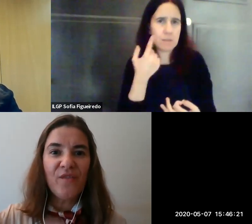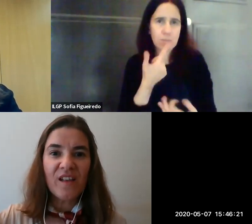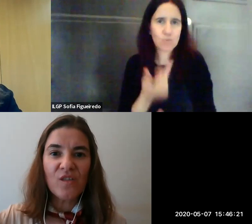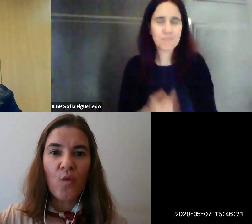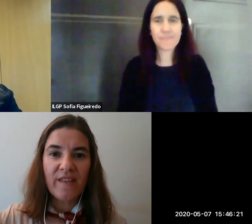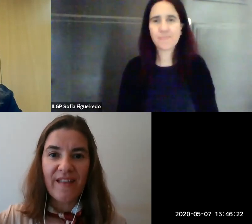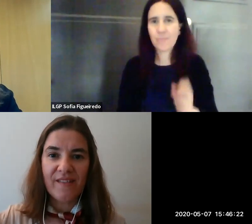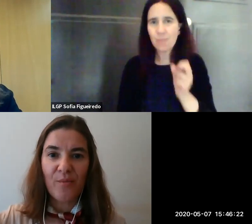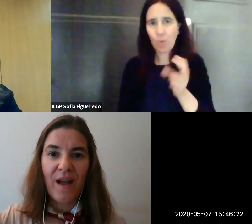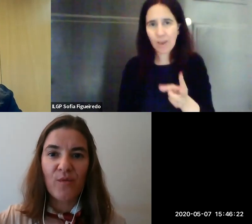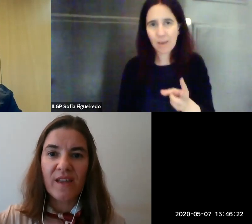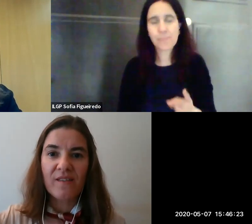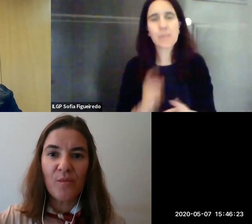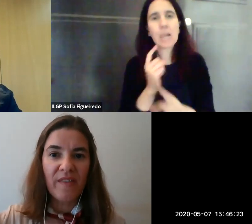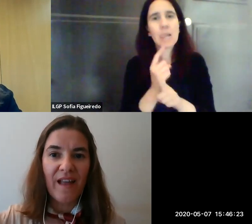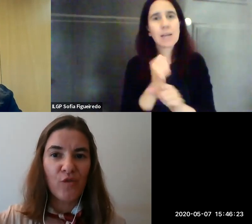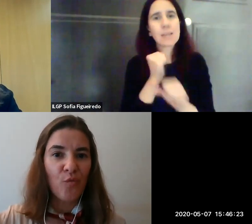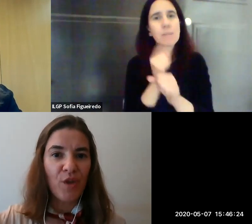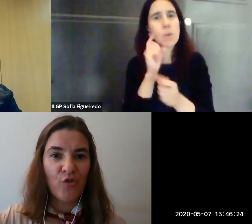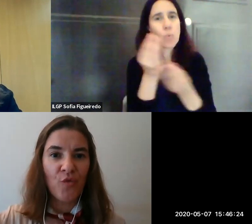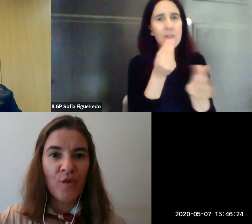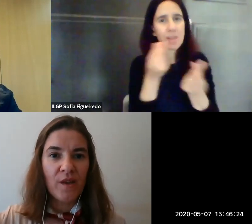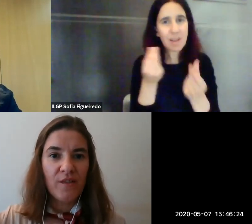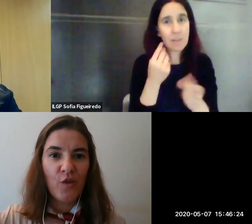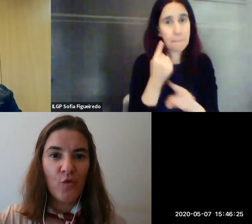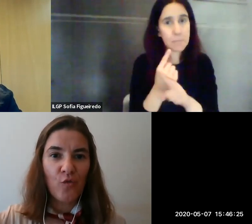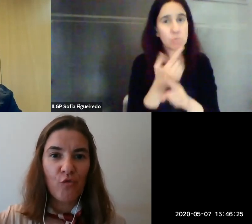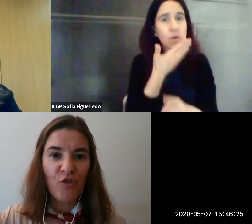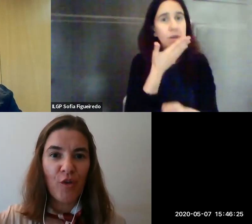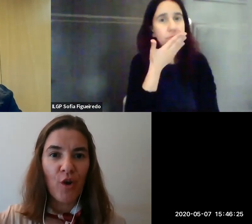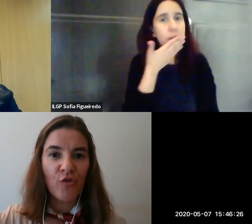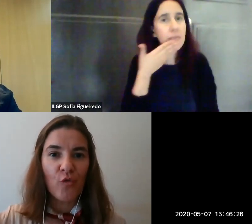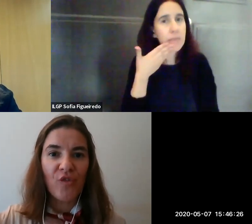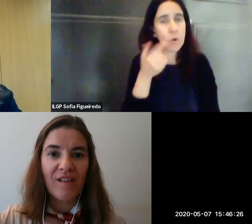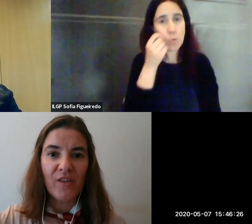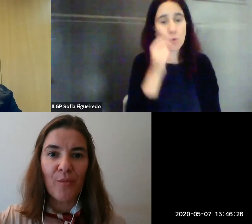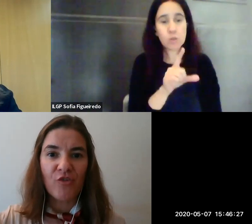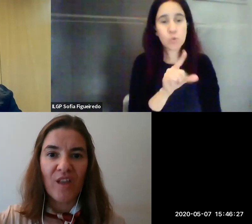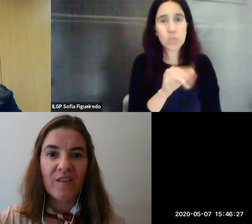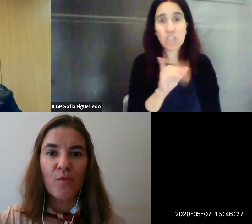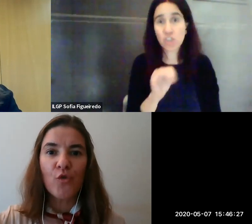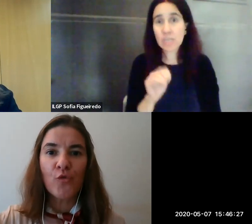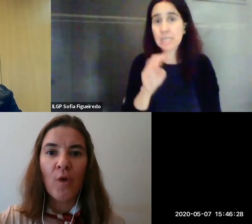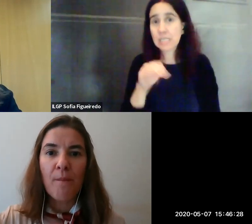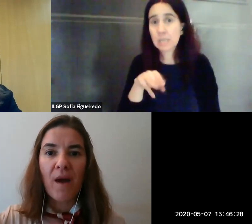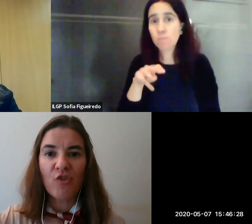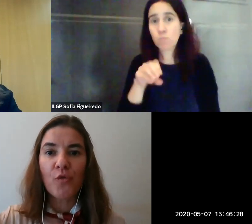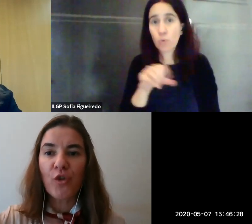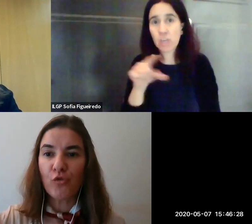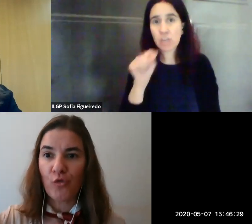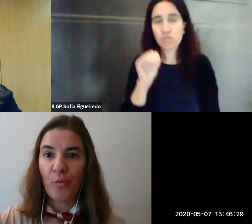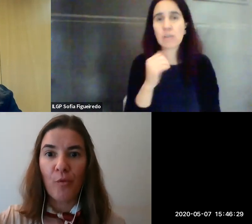A nível de qualidade de trabalho e rentabilidade do mesmo, diz o Luís Simões, o teletrabalho está a ser muito